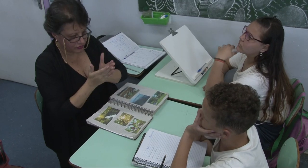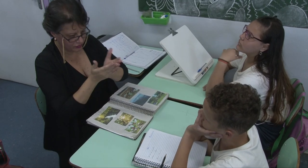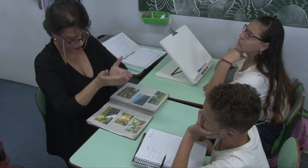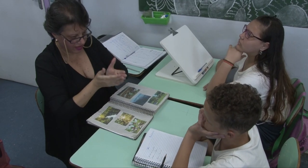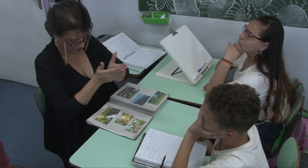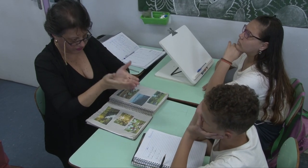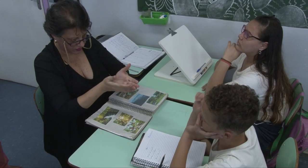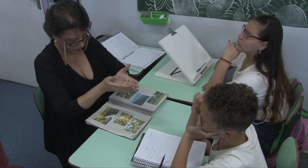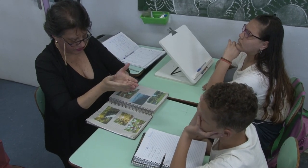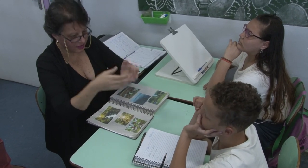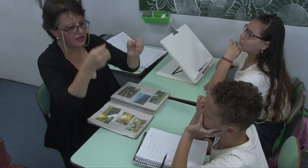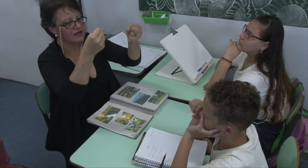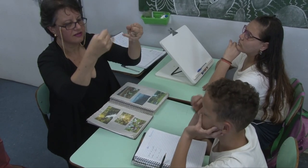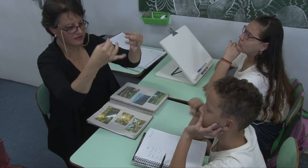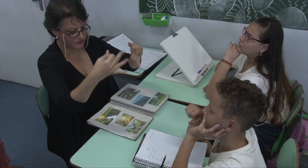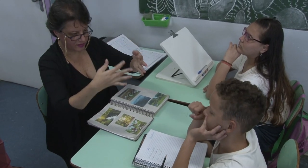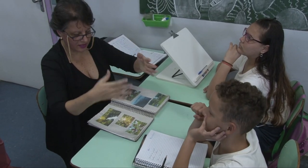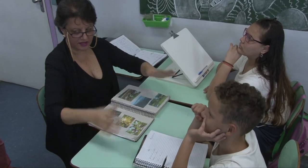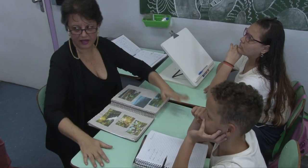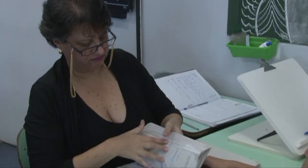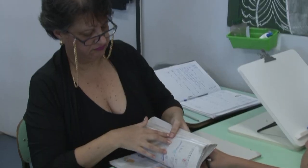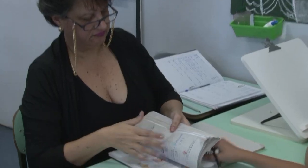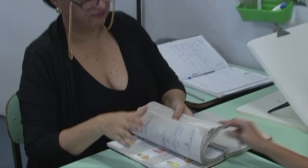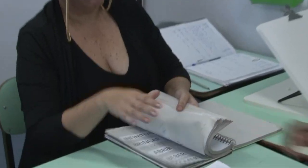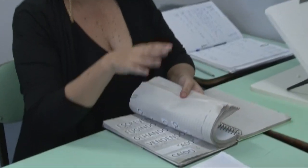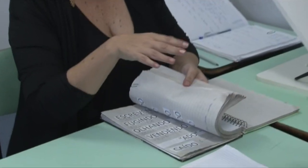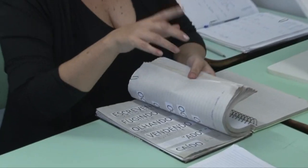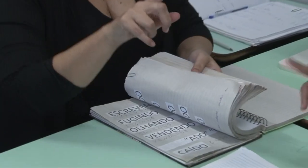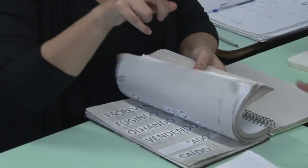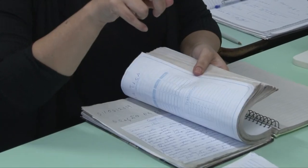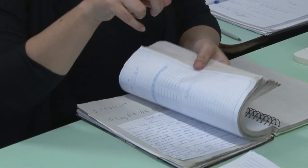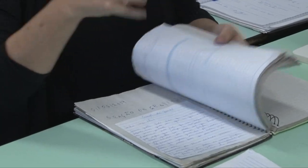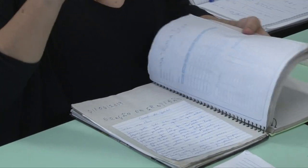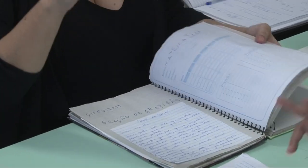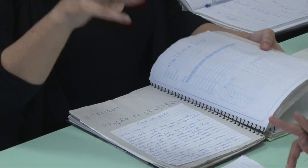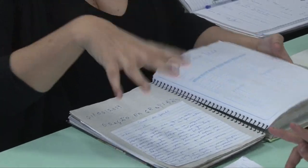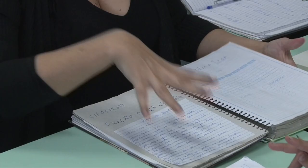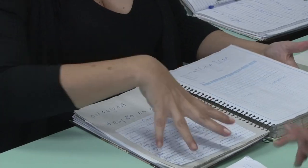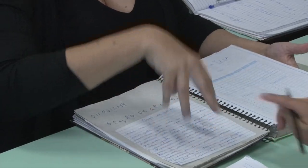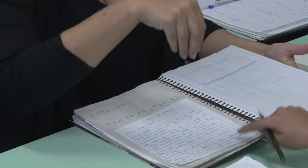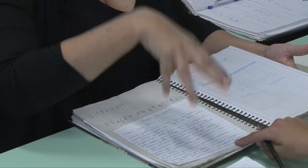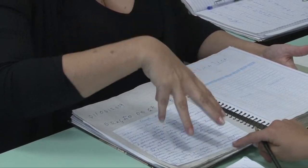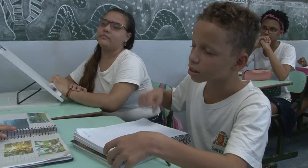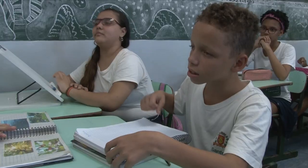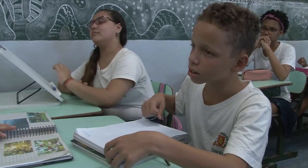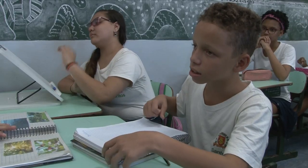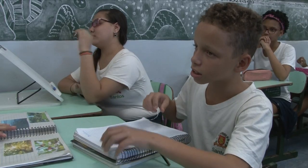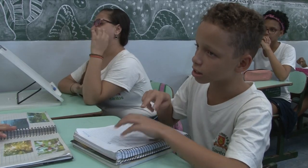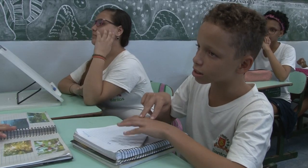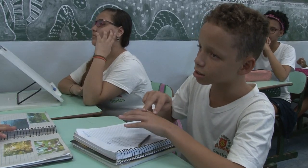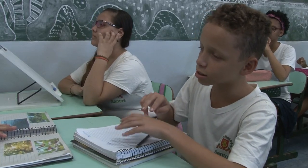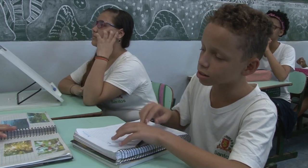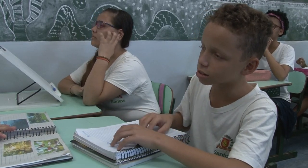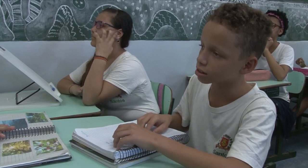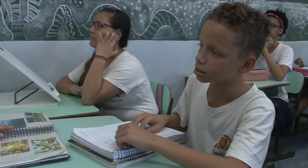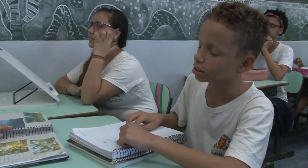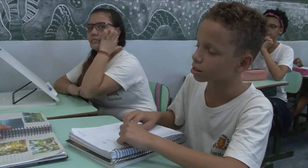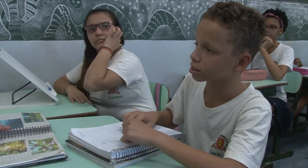rápido, interage com os alunos, não tem dificuldades com os professores. Eu deixo ele bastante à